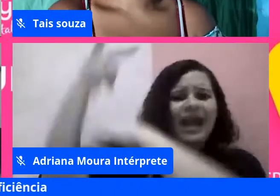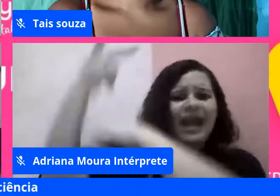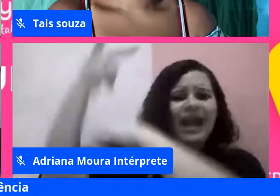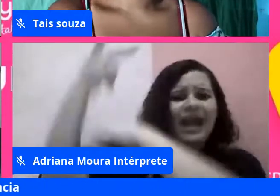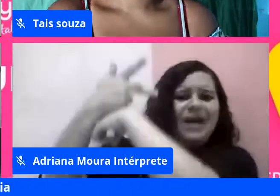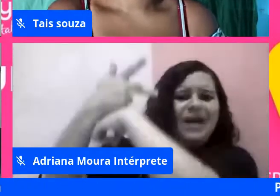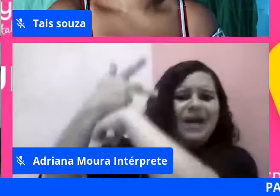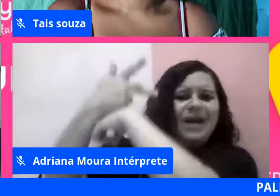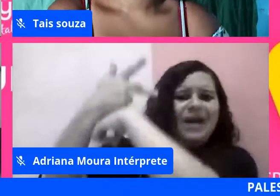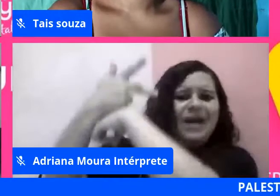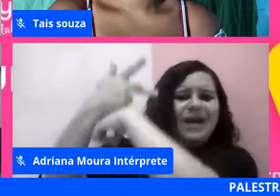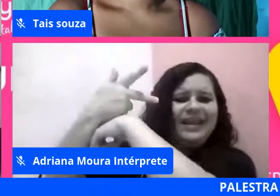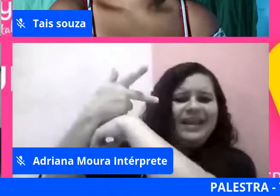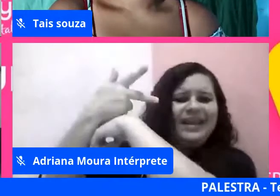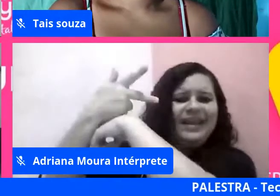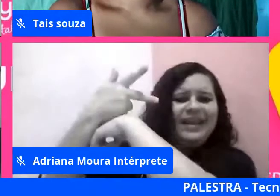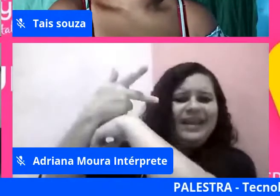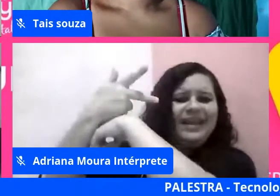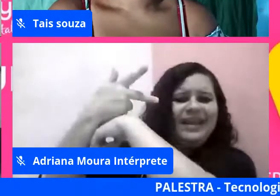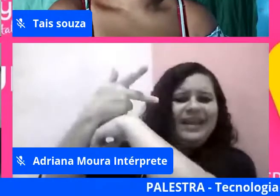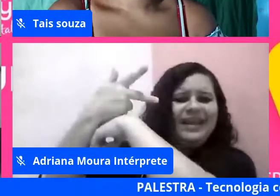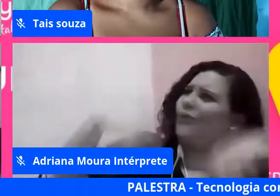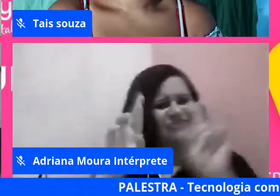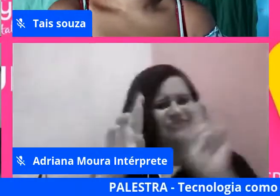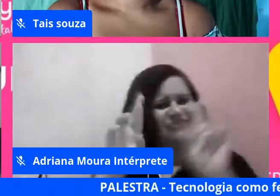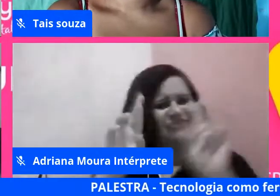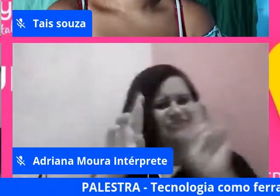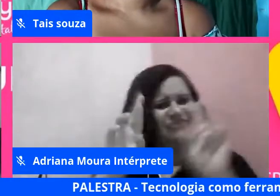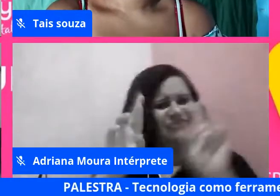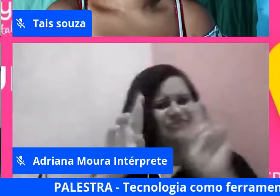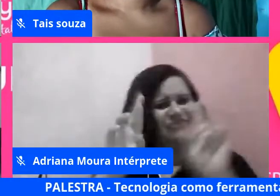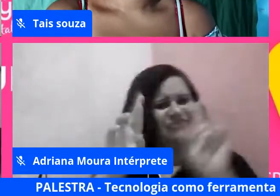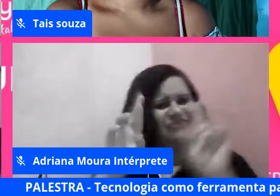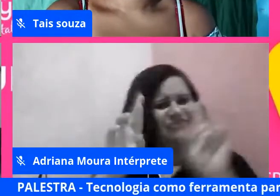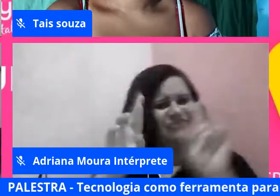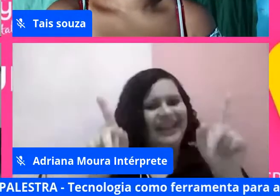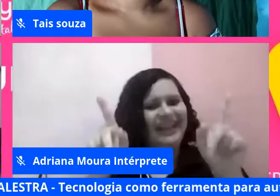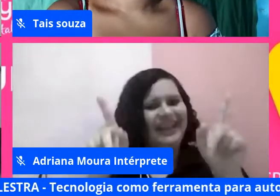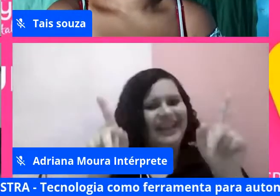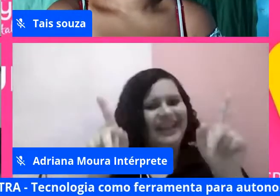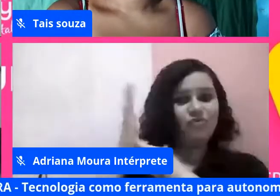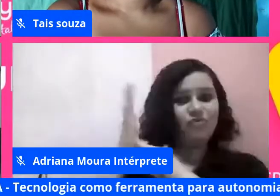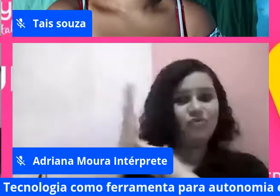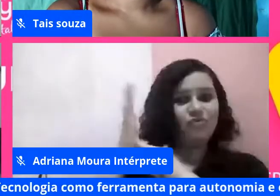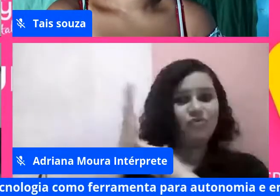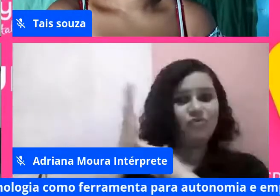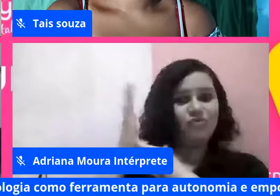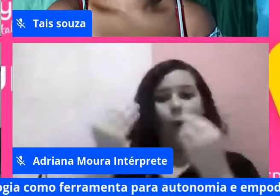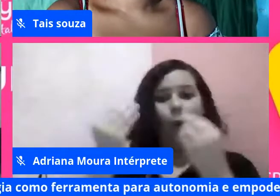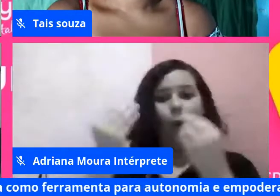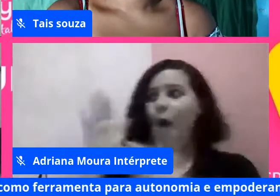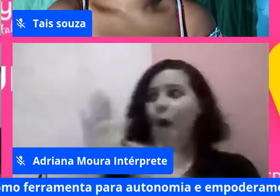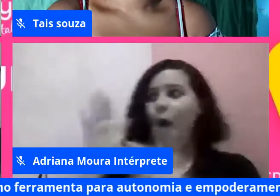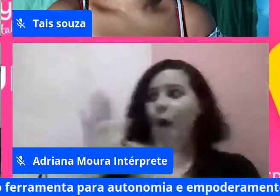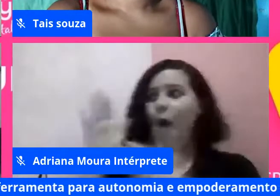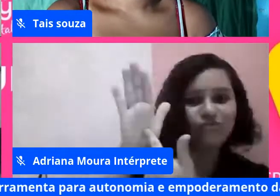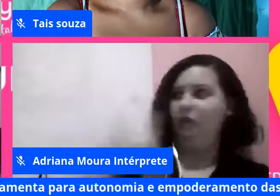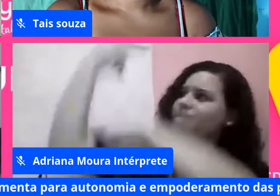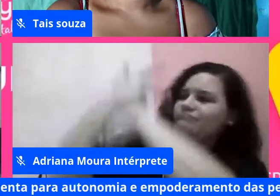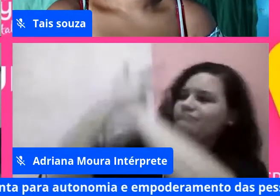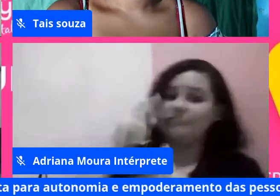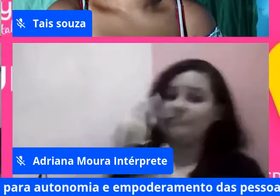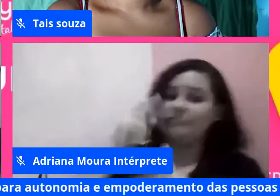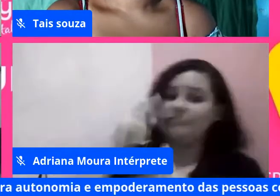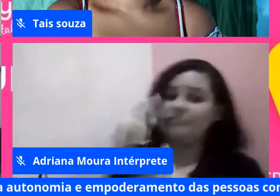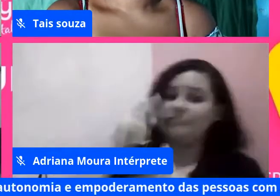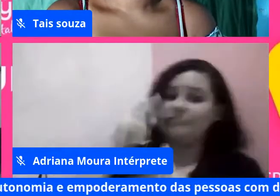veria se ele não mostrasse, mas ele mostrou para dizer, olha, né, é possível. Então, assim, isso que Thaís falou no vídeo, que ela repetiu,